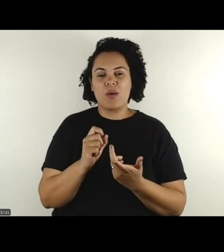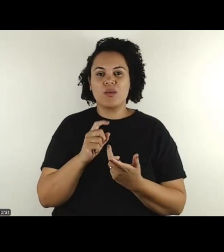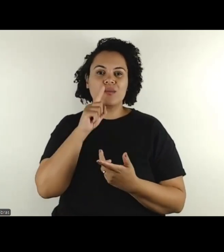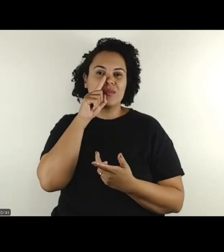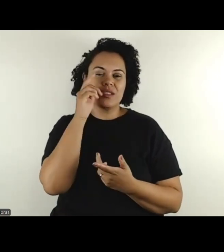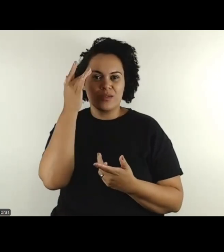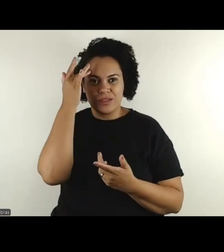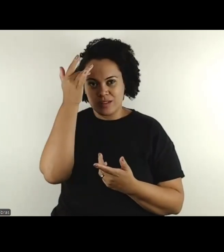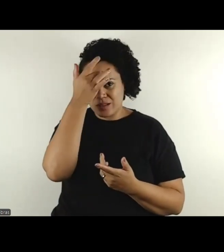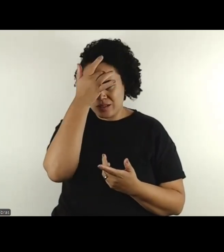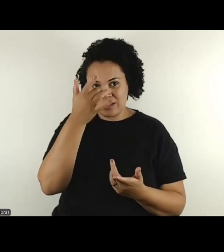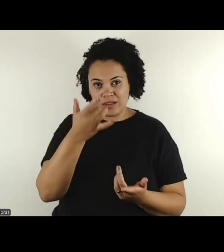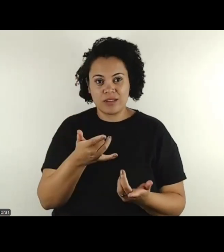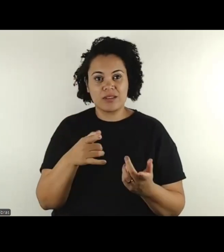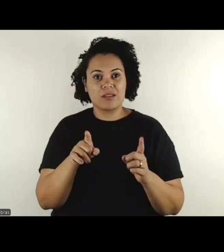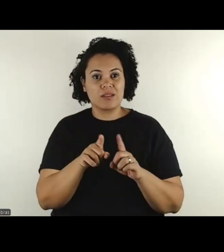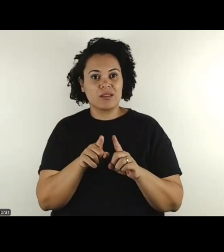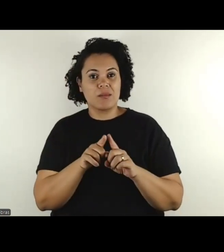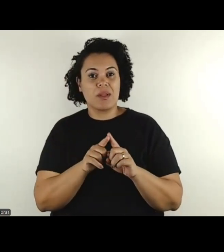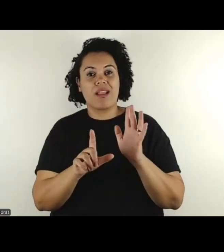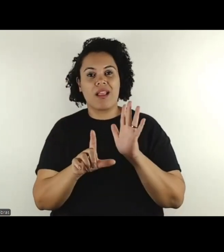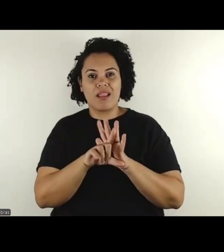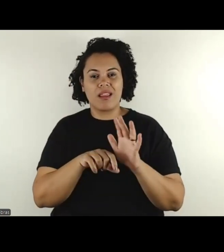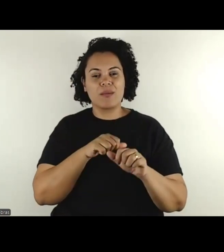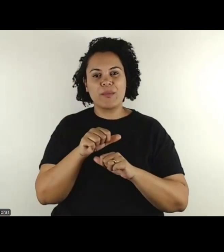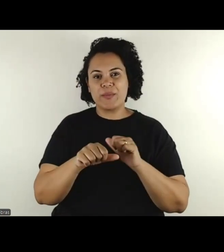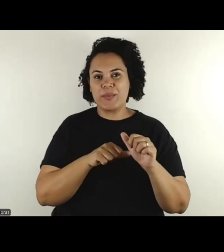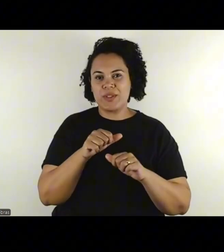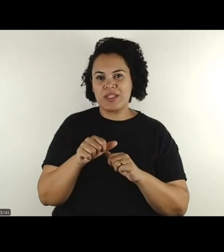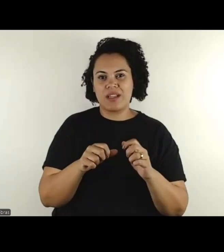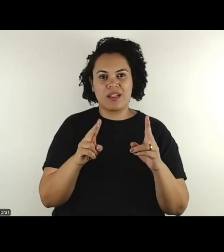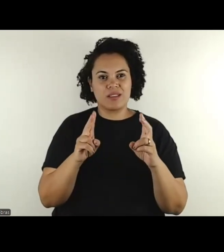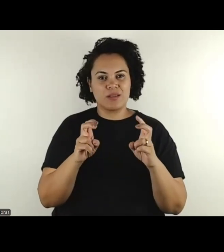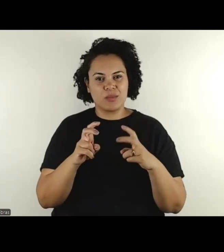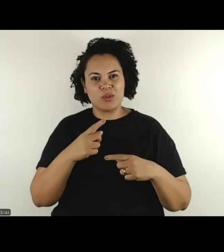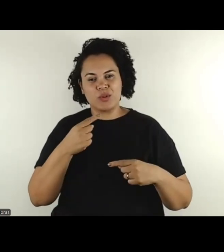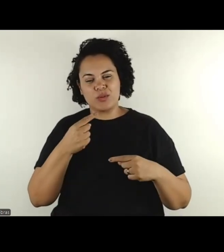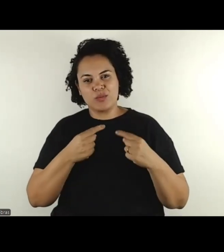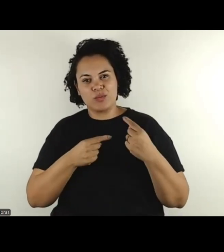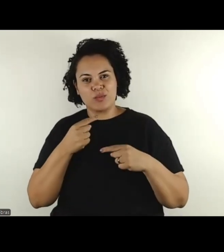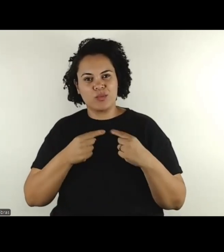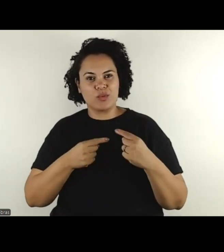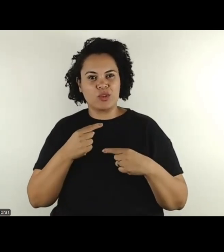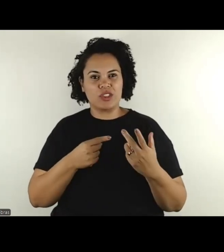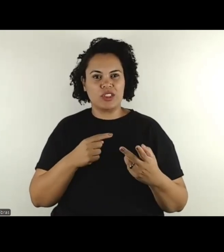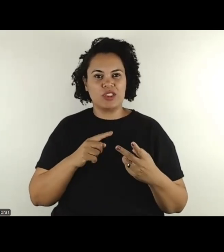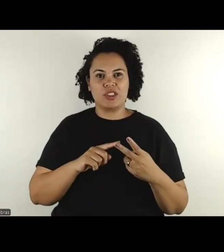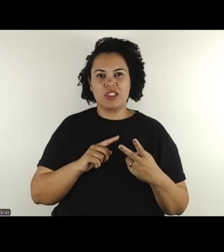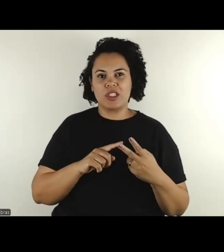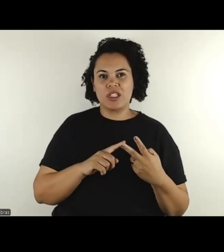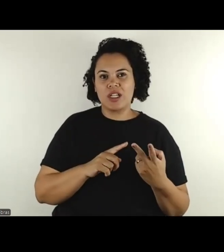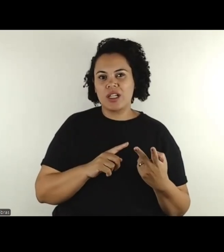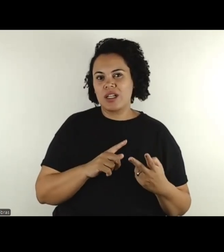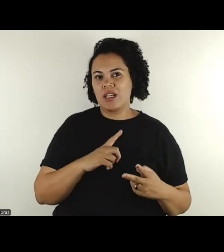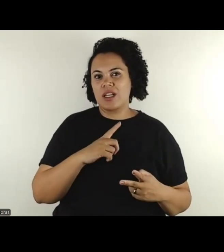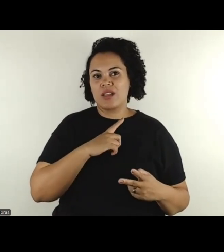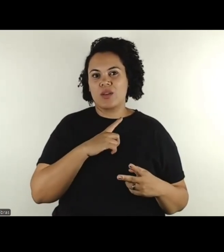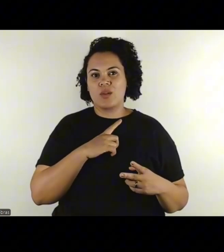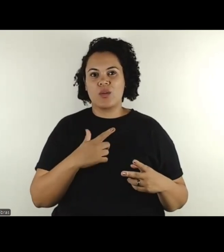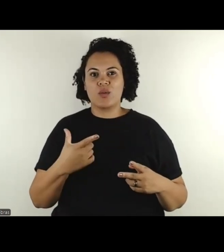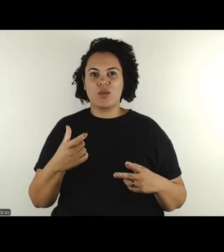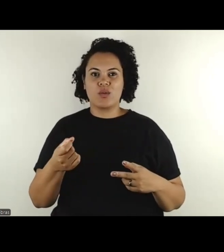das legislações que foram alteradas nessa política de saúde mental, álcool e outras drogas, de 2016 até o final